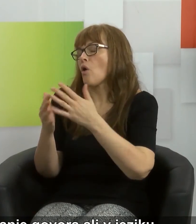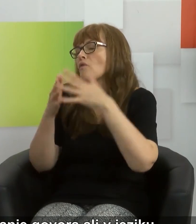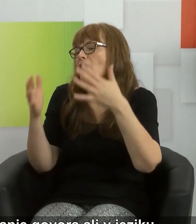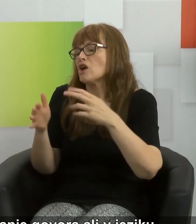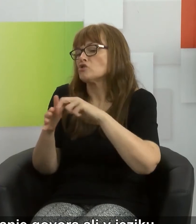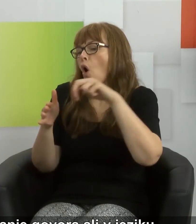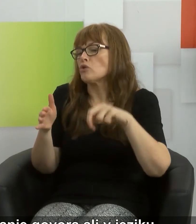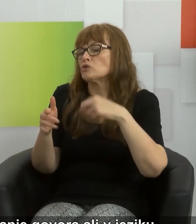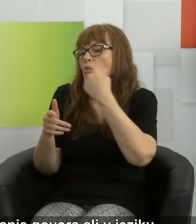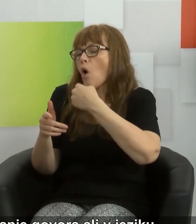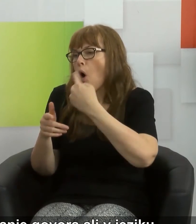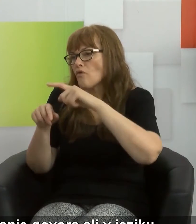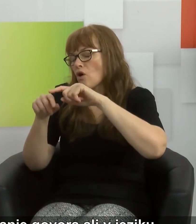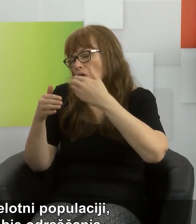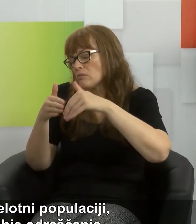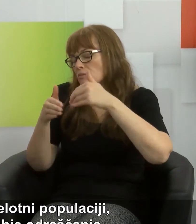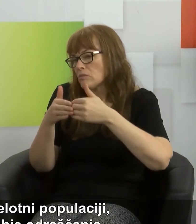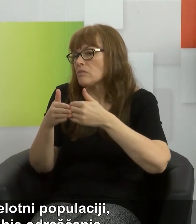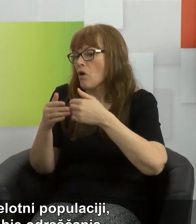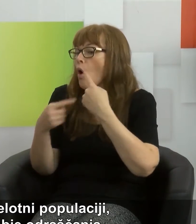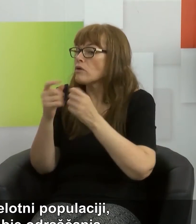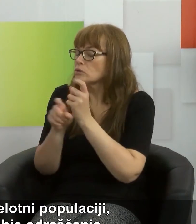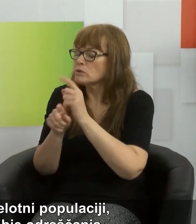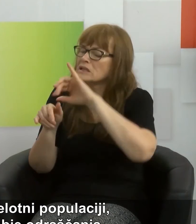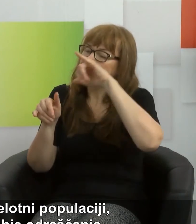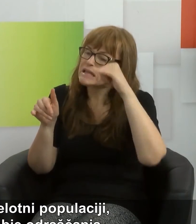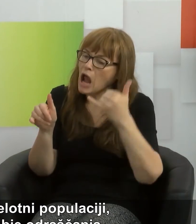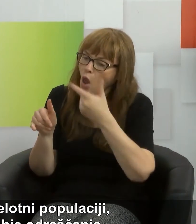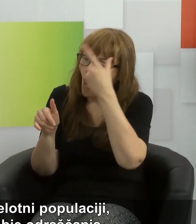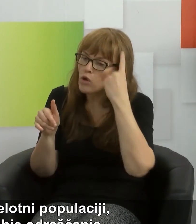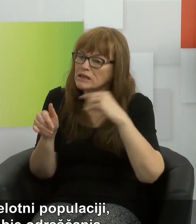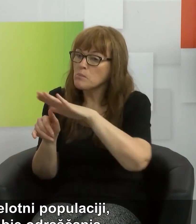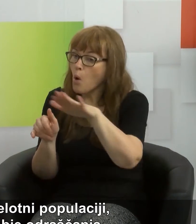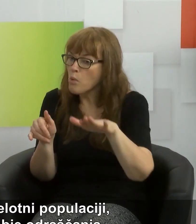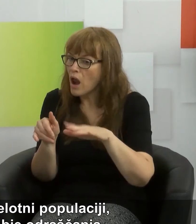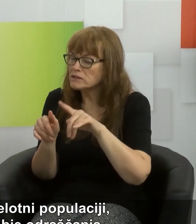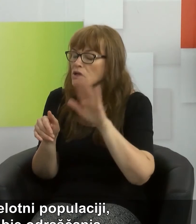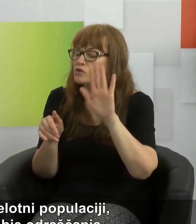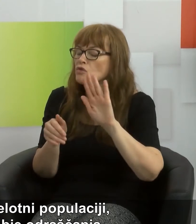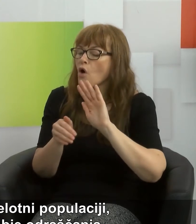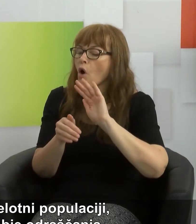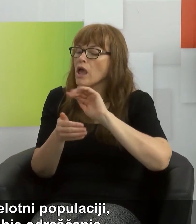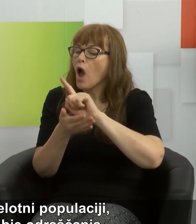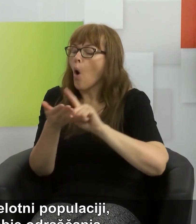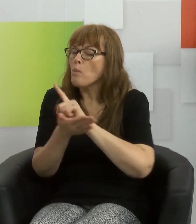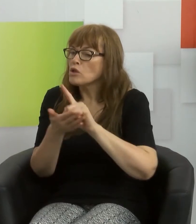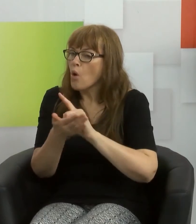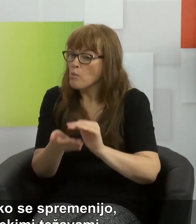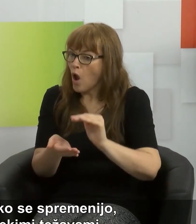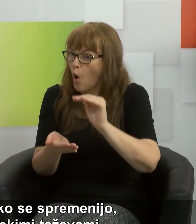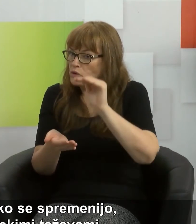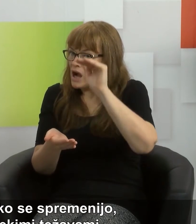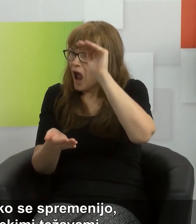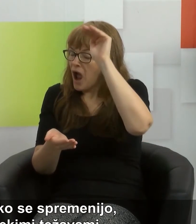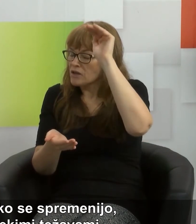večje odstopanje na govoru ali jeziku. Govorimo tudi o celotni populaciji, ki čez svoje obdobje odraščanja